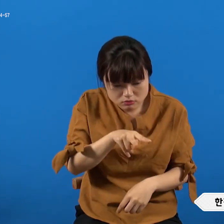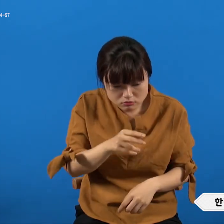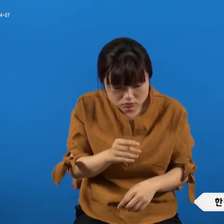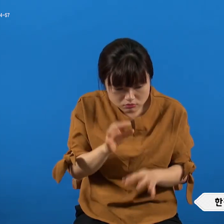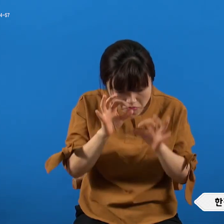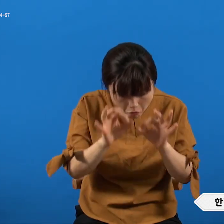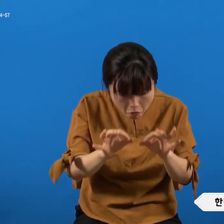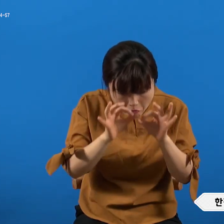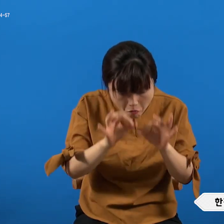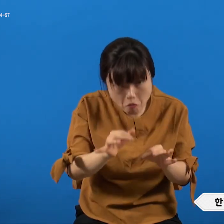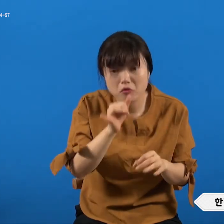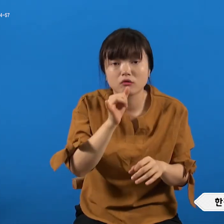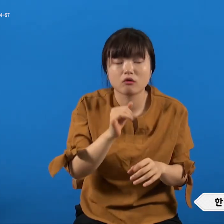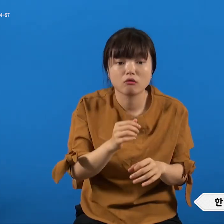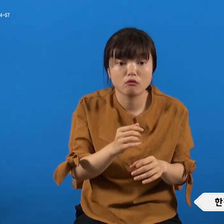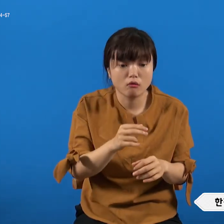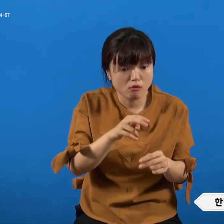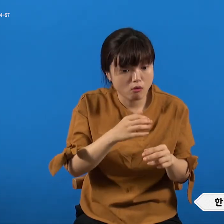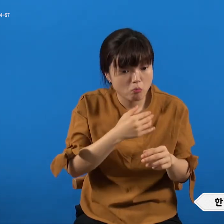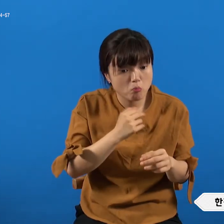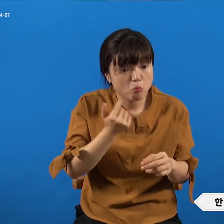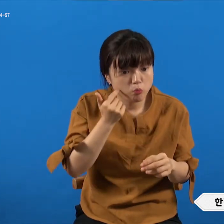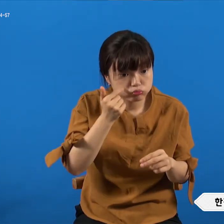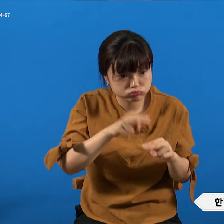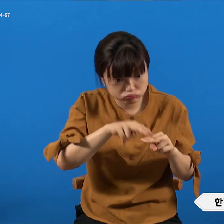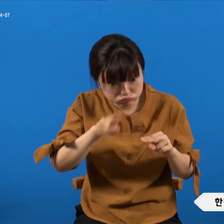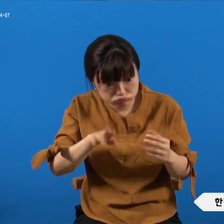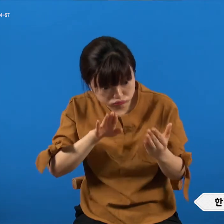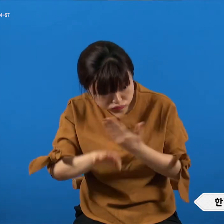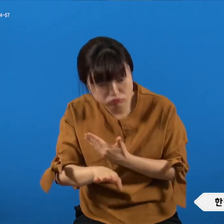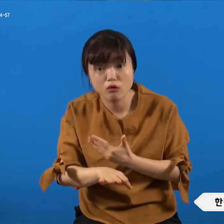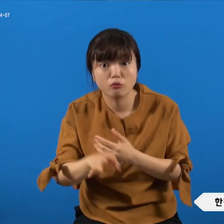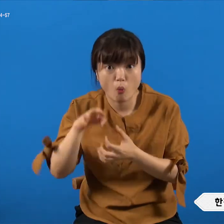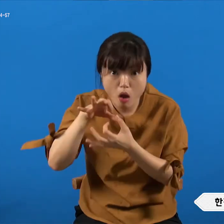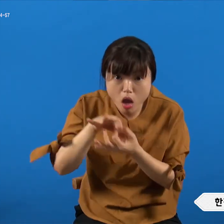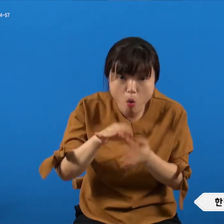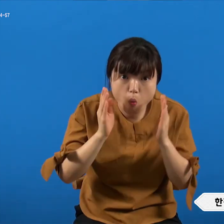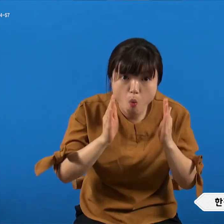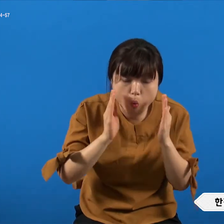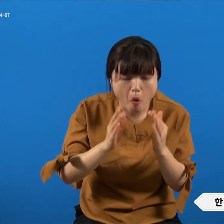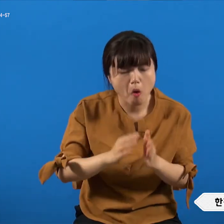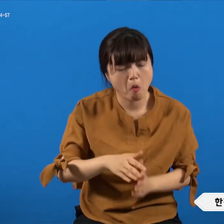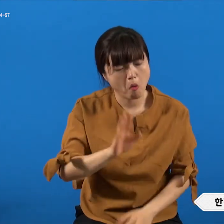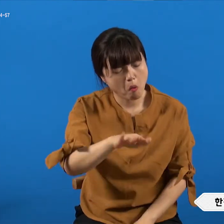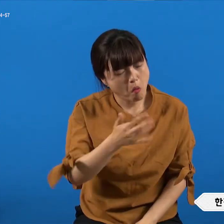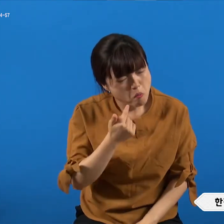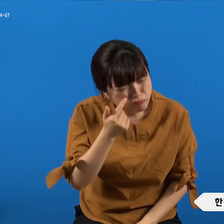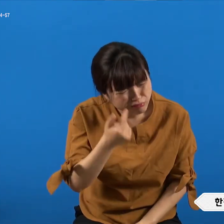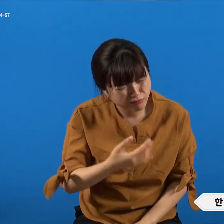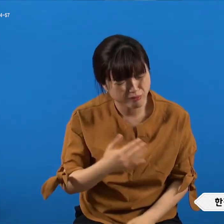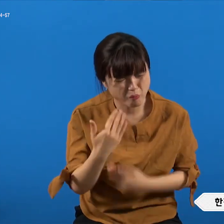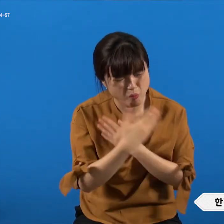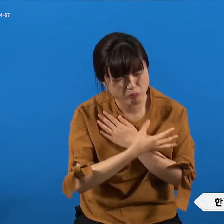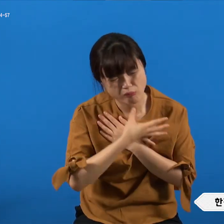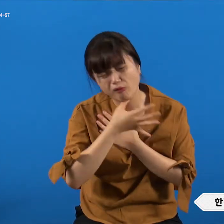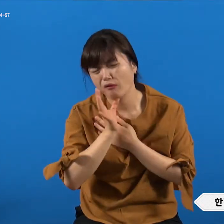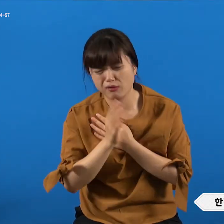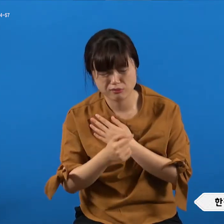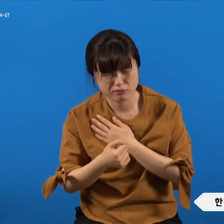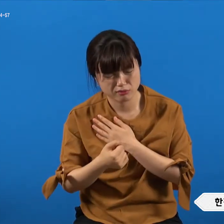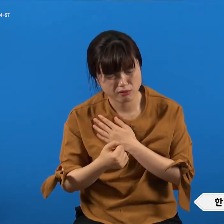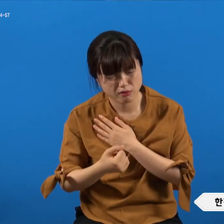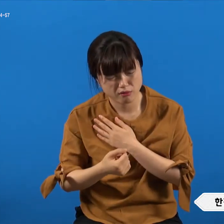계셨습니다. 은퇴하고 한참 지난 나이인데 그러고 계셨습니다. 목사님 이제 몸도 좀